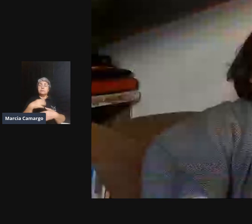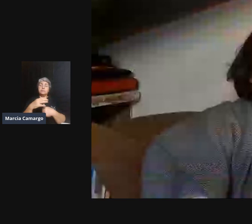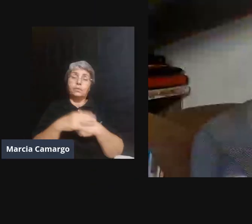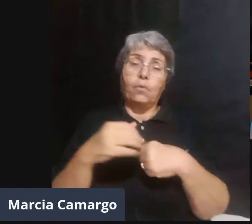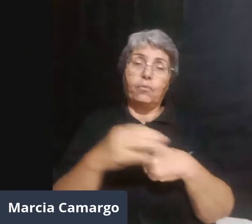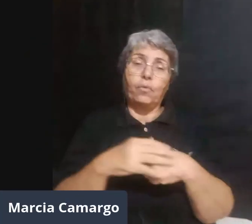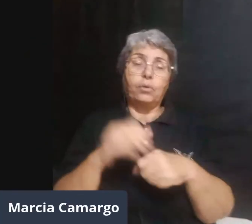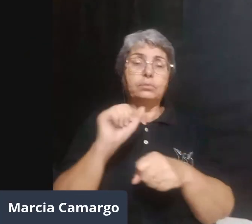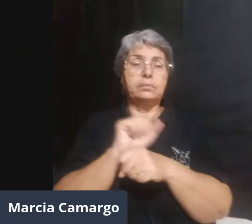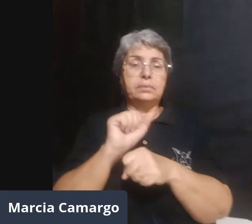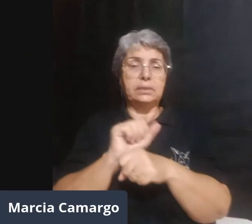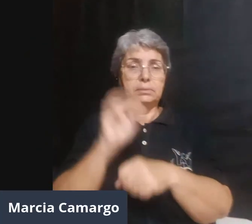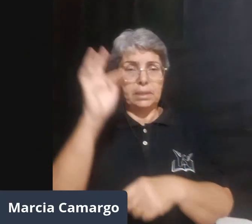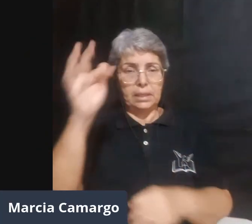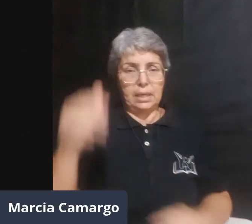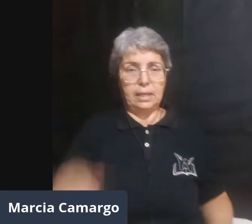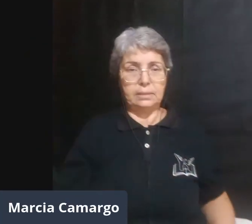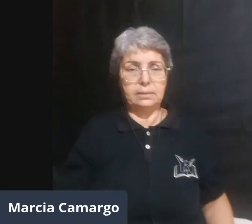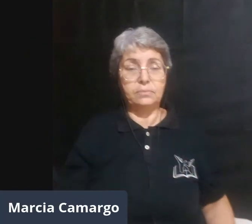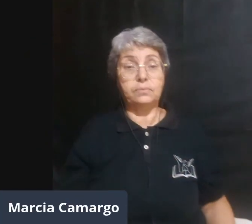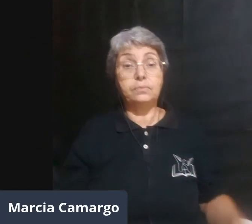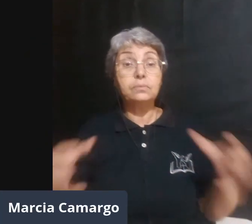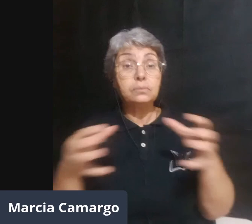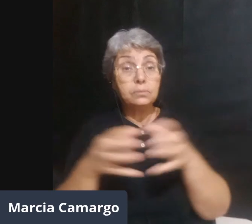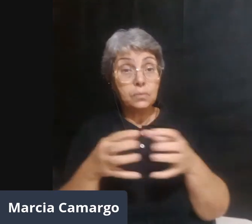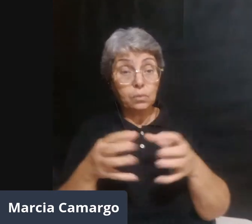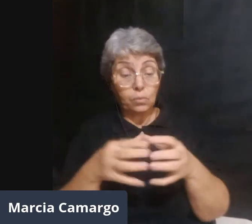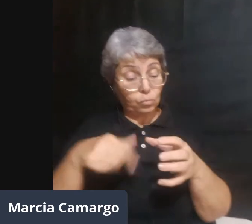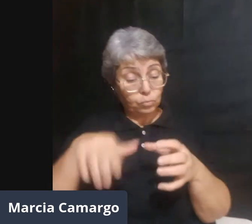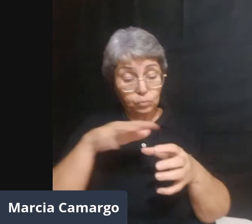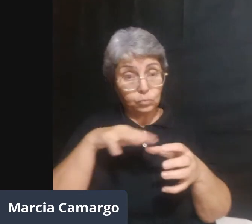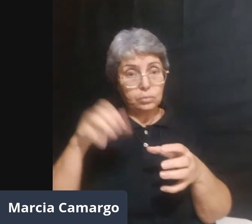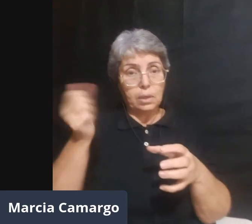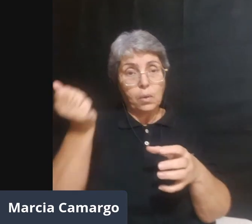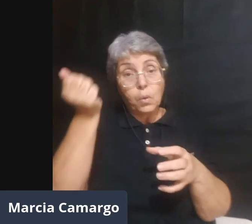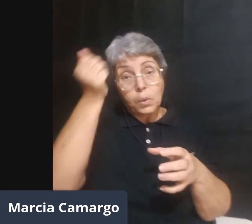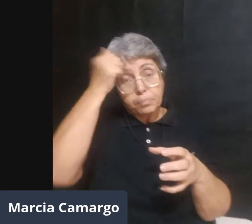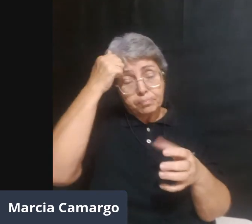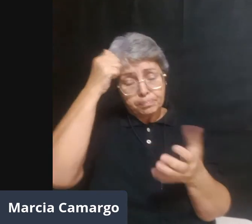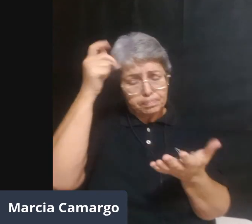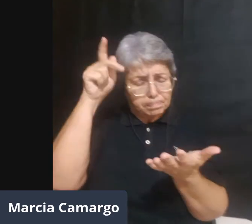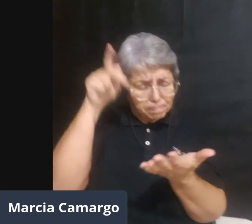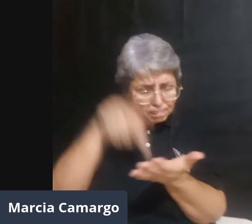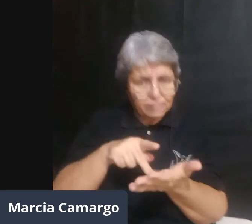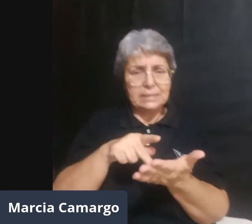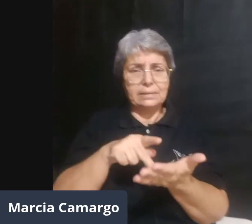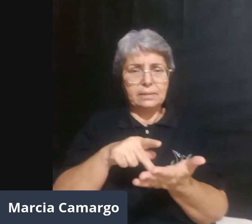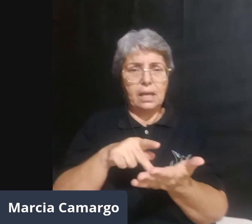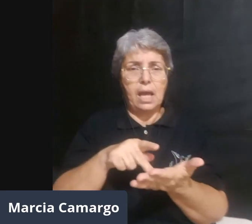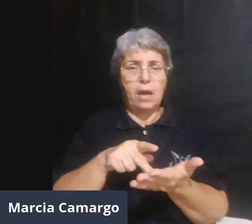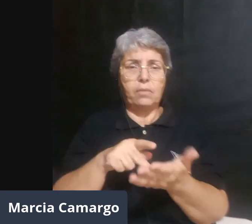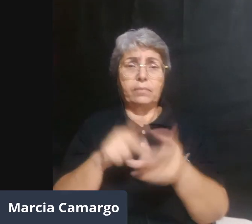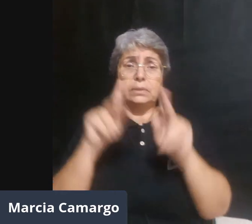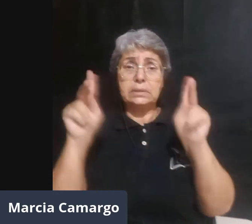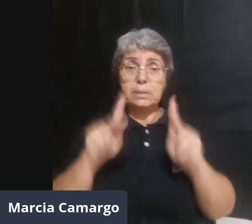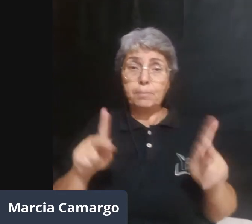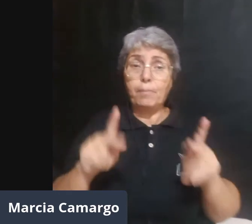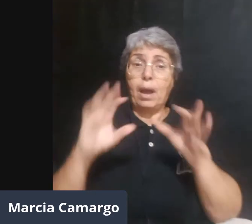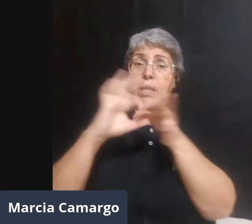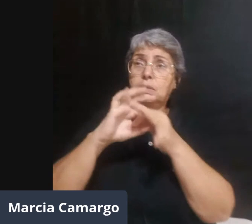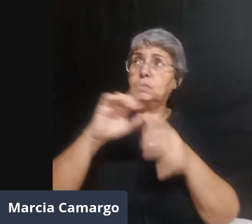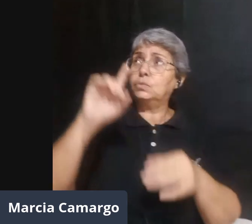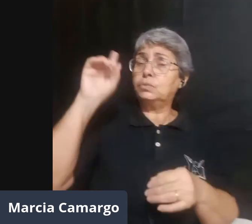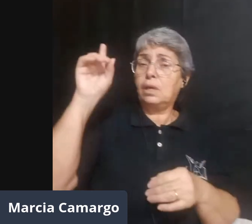Para que ocorra um arrependimento sincero e façamos paz com o nosso Deus, é necessário olhar para as